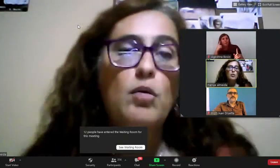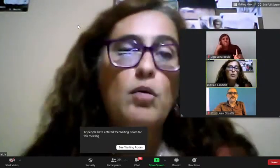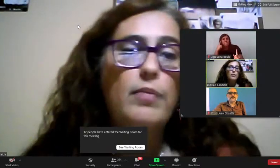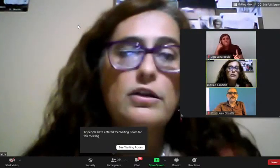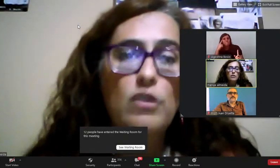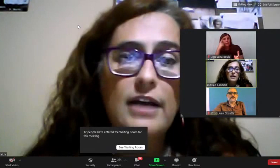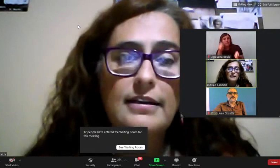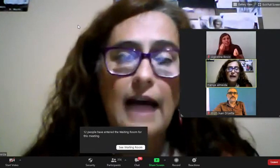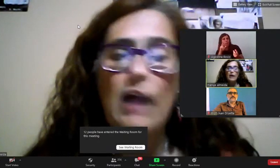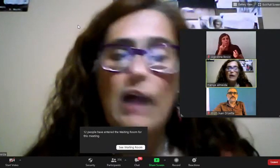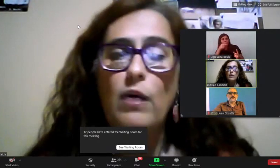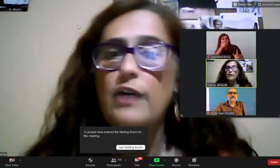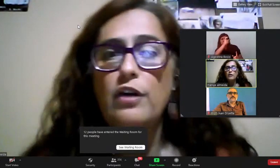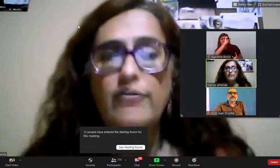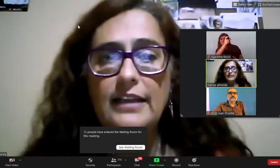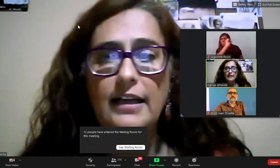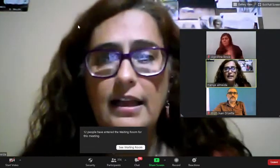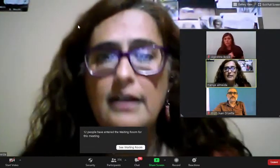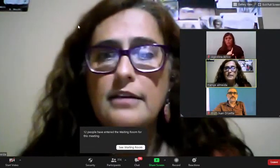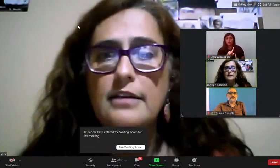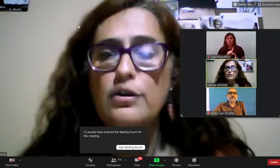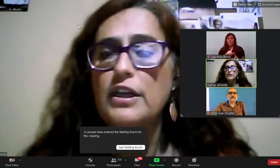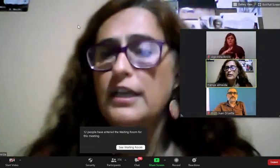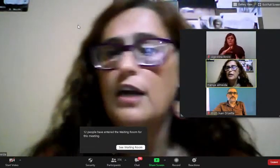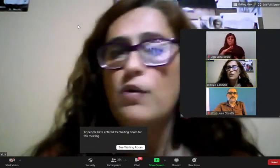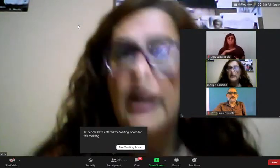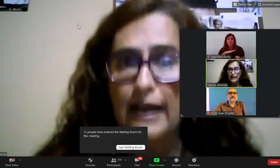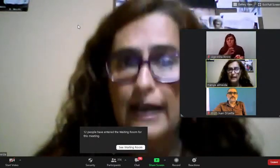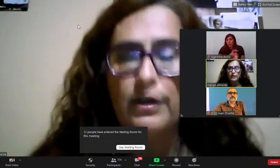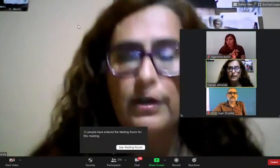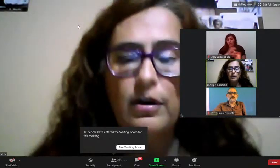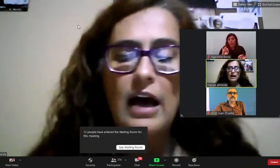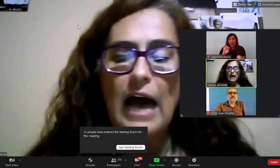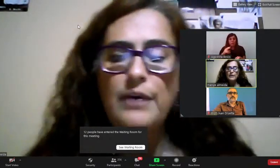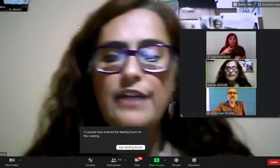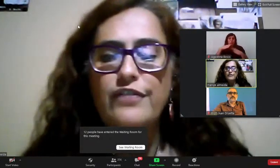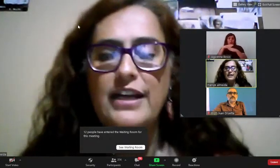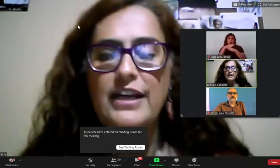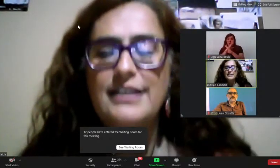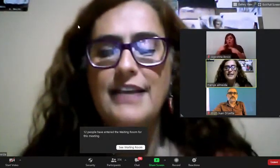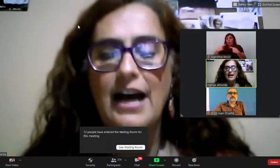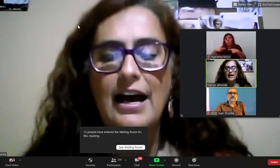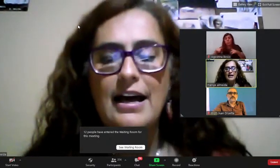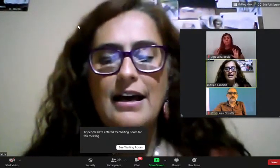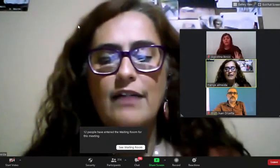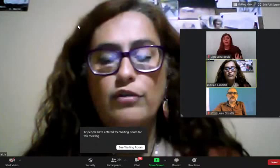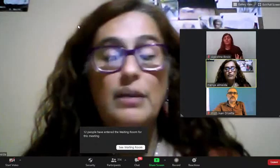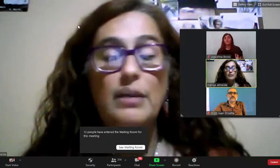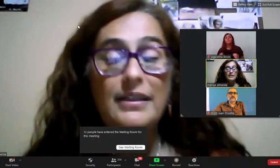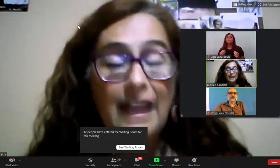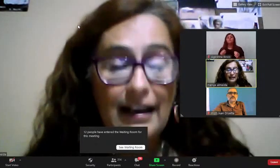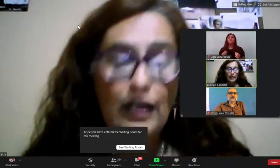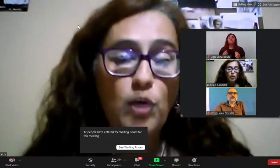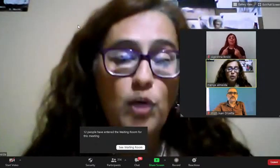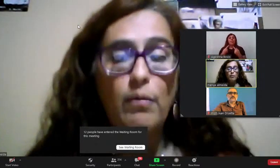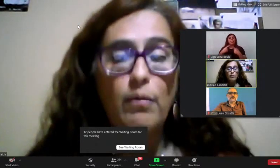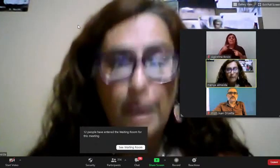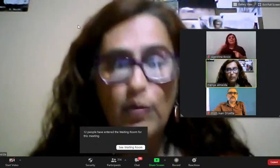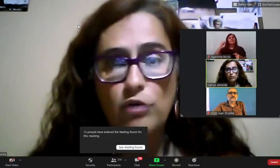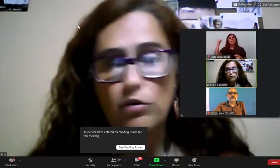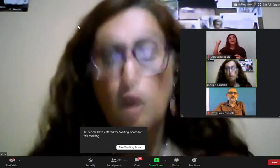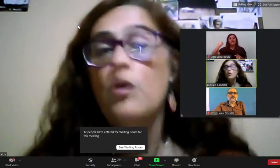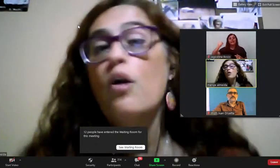interpretadas como personas a las cuales no les falta nada, sino que tienen una lengua, ¿no? Hay una diferencia fundamental en